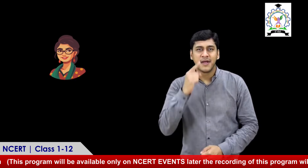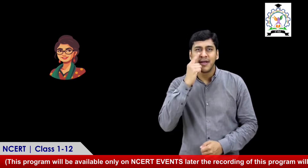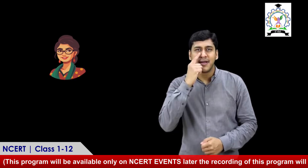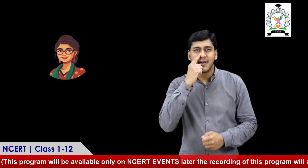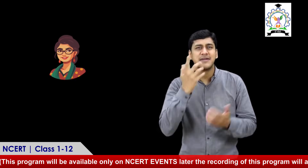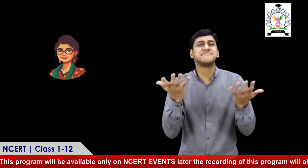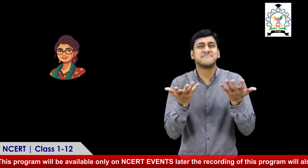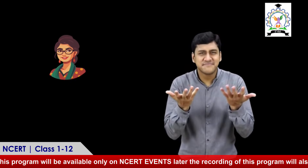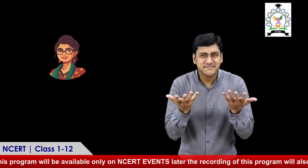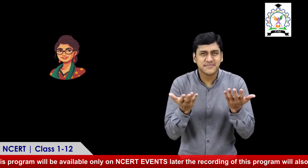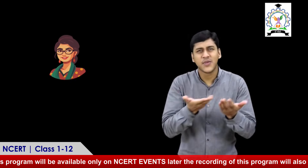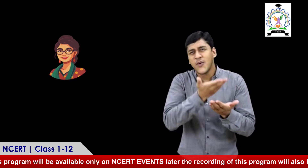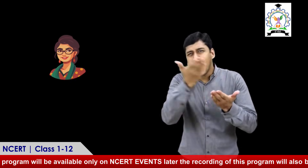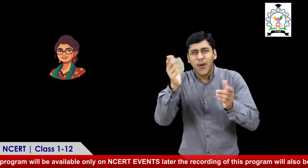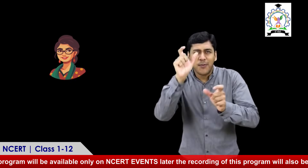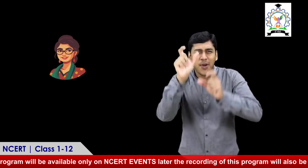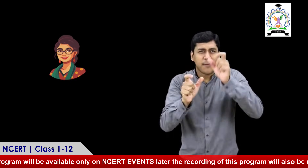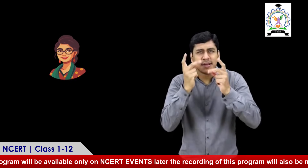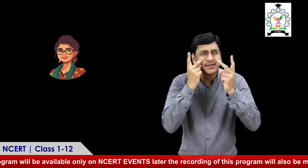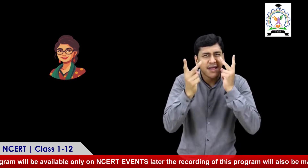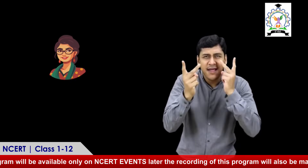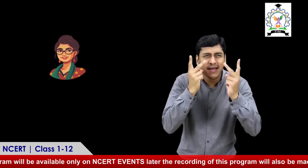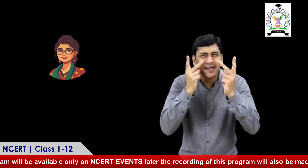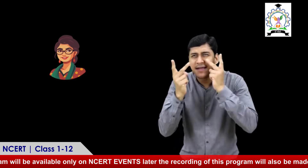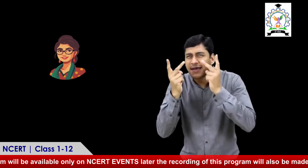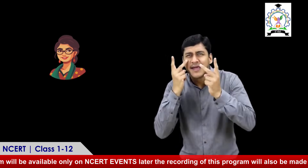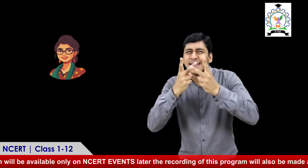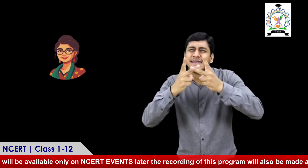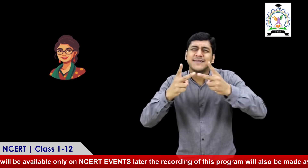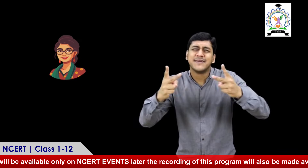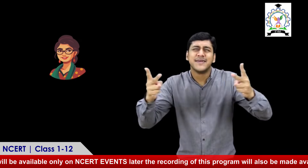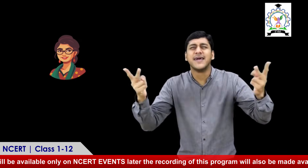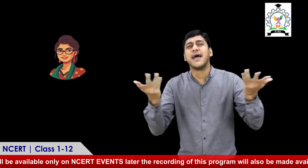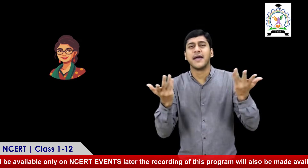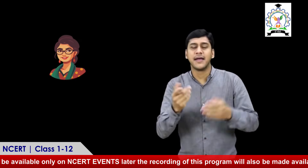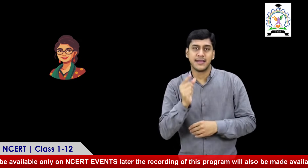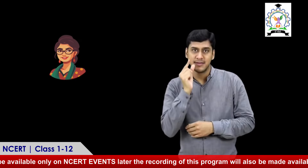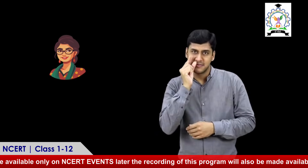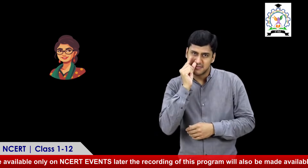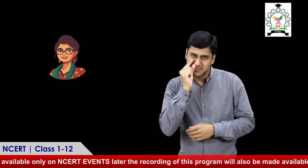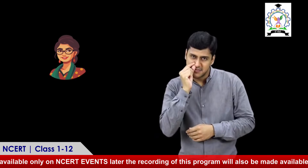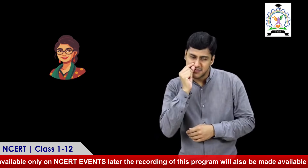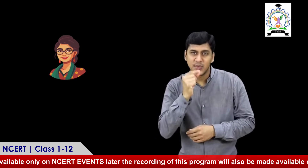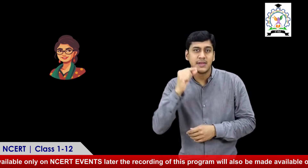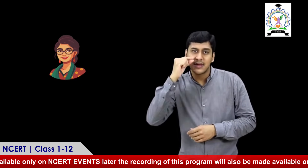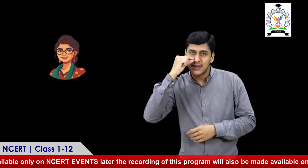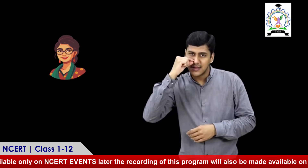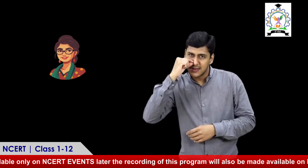यह संकेत ऐसा इसलिए है, जैसे कि आप सभी लोगों ने देखा ही होगा, महिलाएं नाक में बाली या फिर कोई